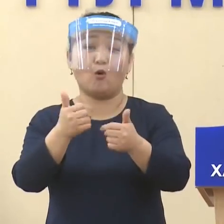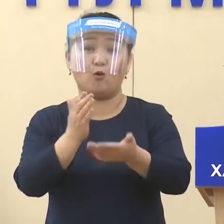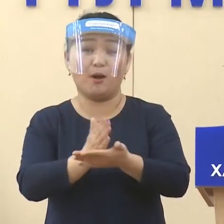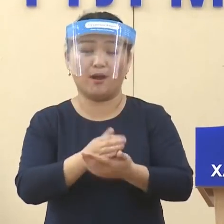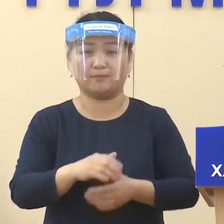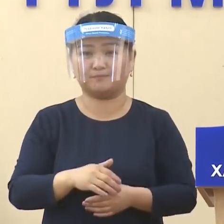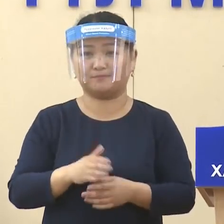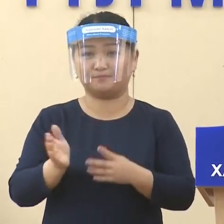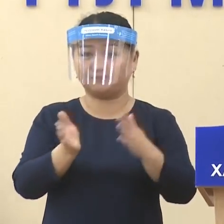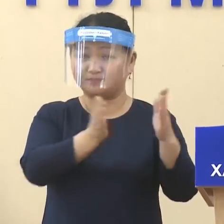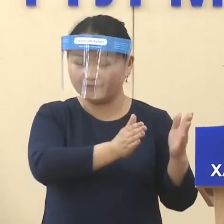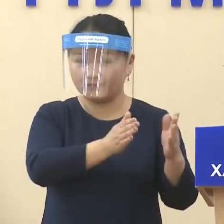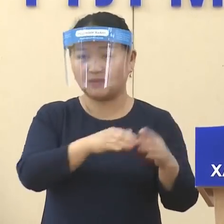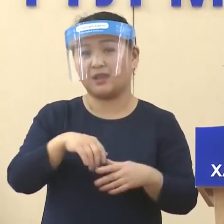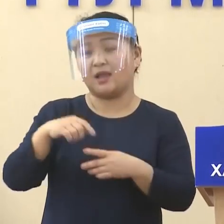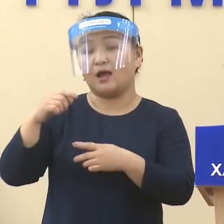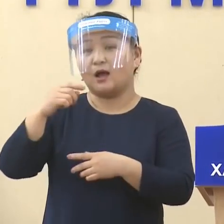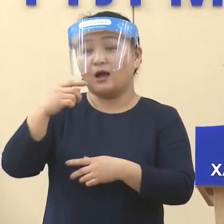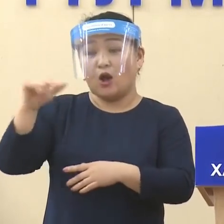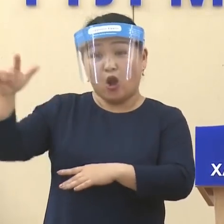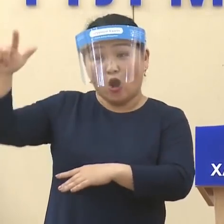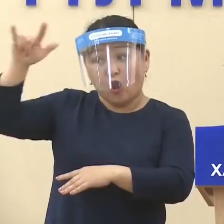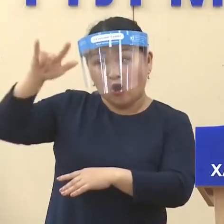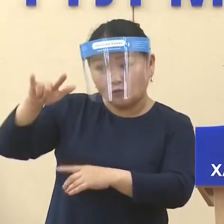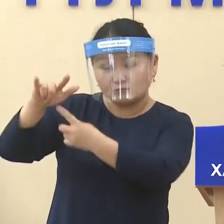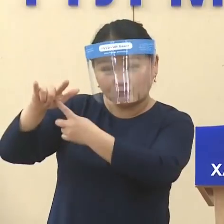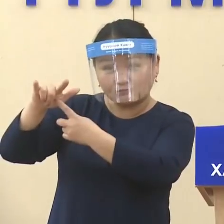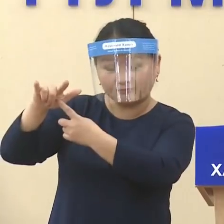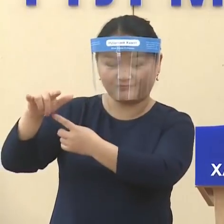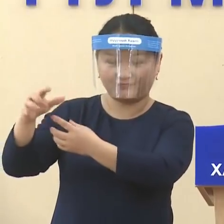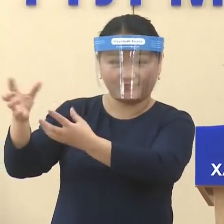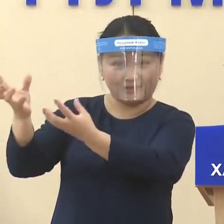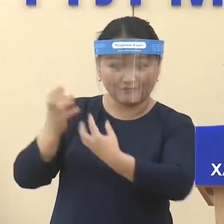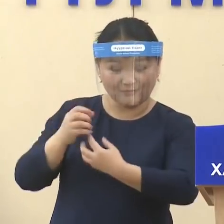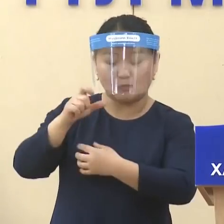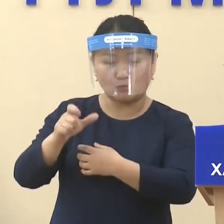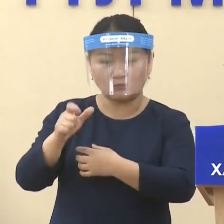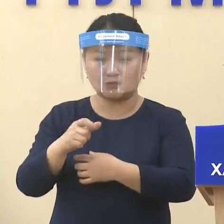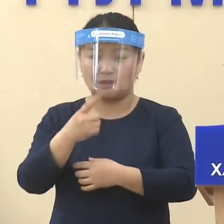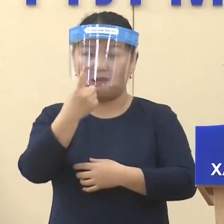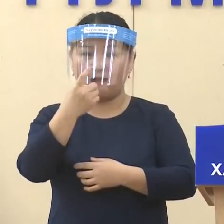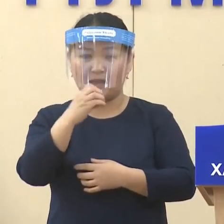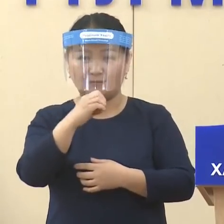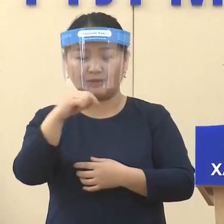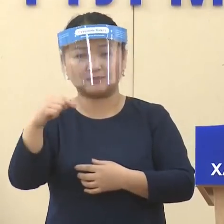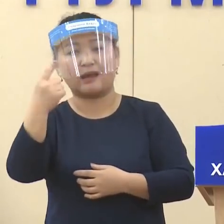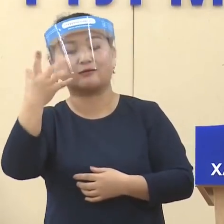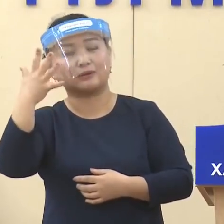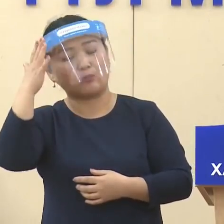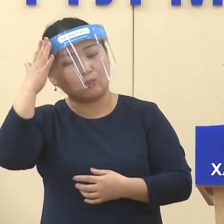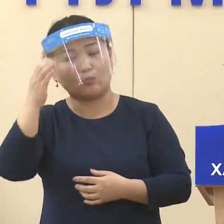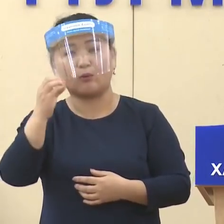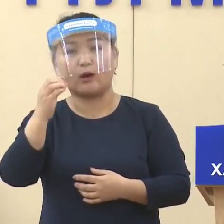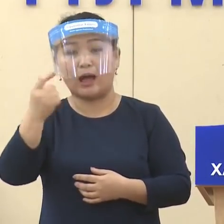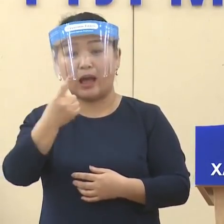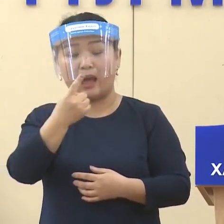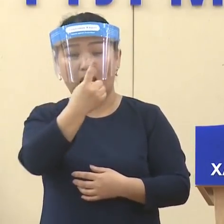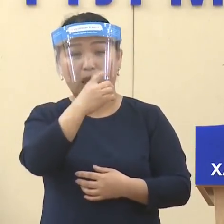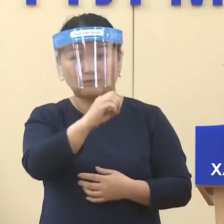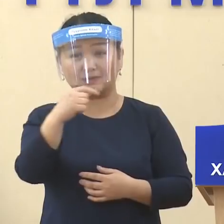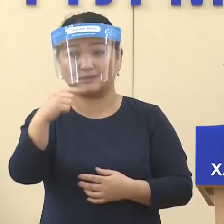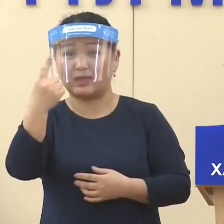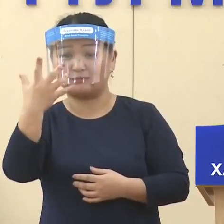онгоцын хувьд бол одоо ирж байгаа хүмүүсийг ингээ ажиглаад байхад ирсэн хүмүүсийн нэг 10-15 хувьд нь бол давхар судлалын хувьд бол коронавирус